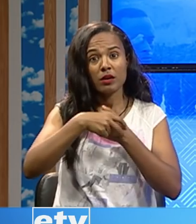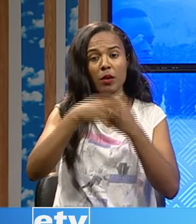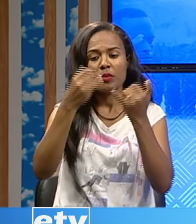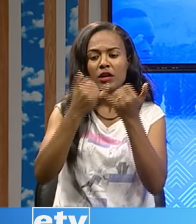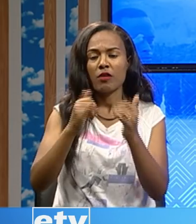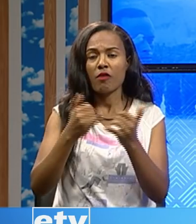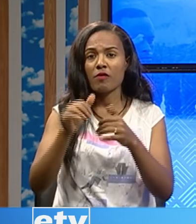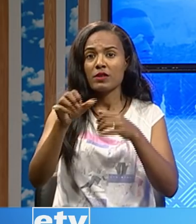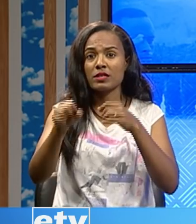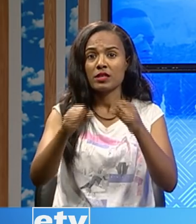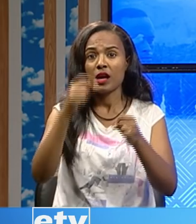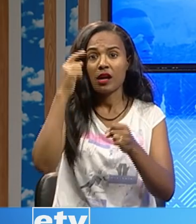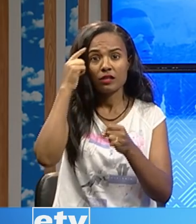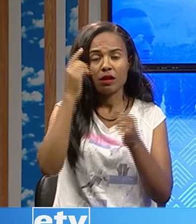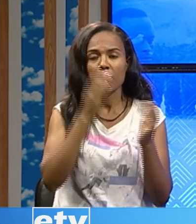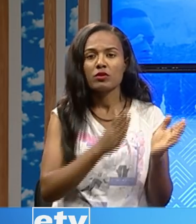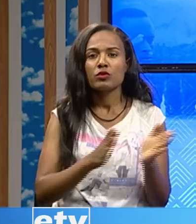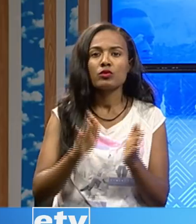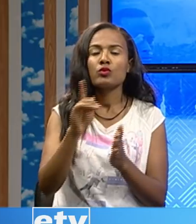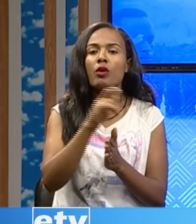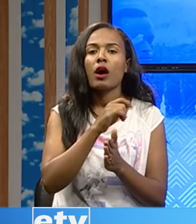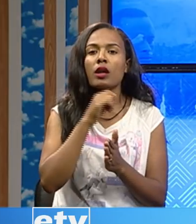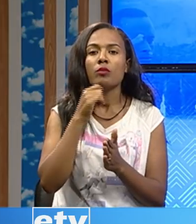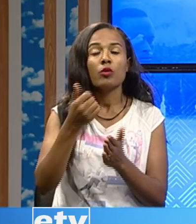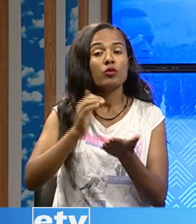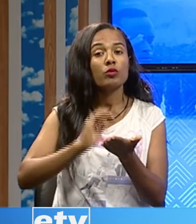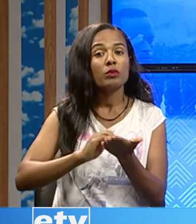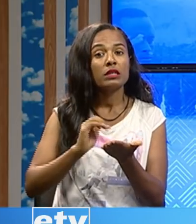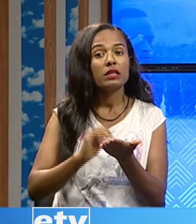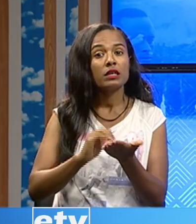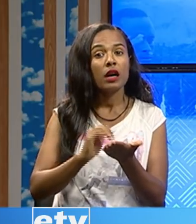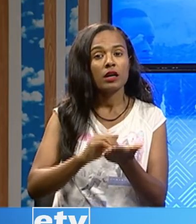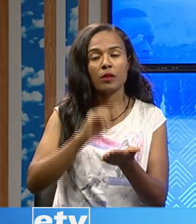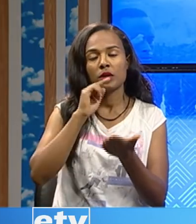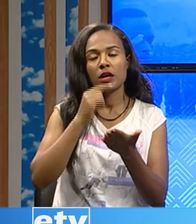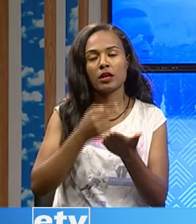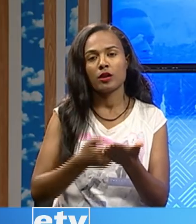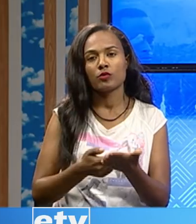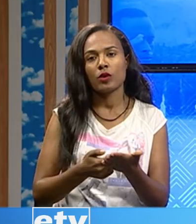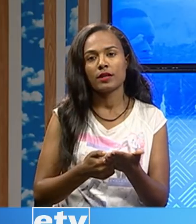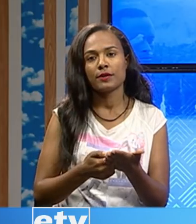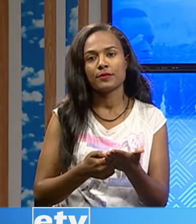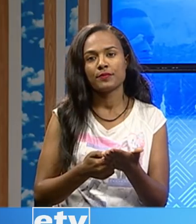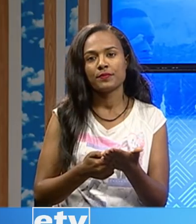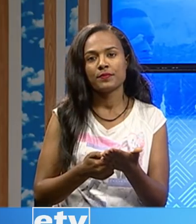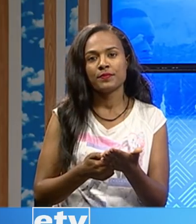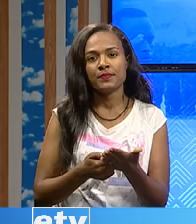ለግዛ እሳቤ ዝግጁ አለመሆኑን በተደጋጋሚ አረጋግጧል።